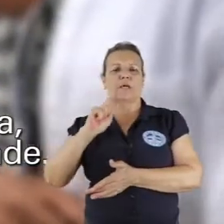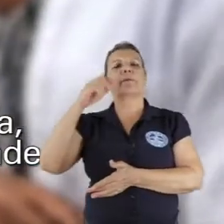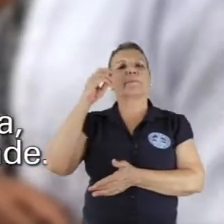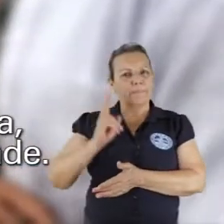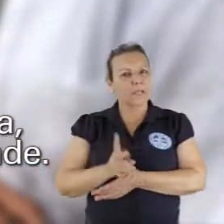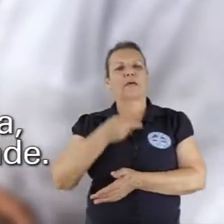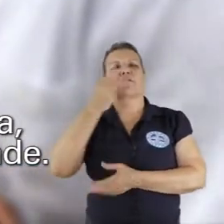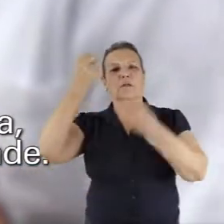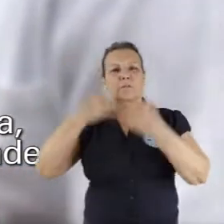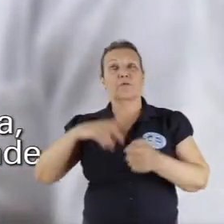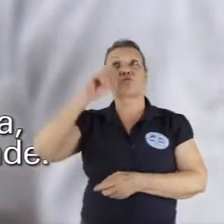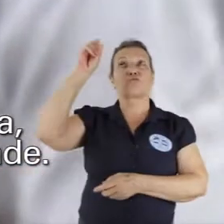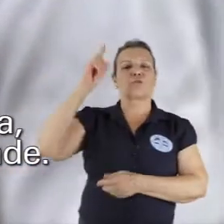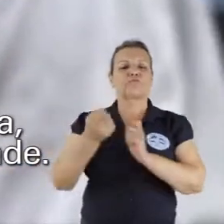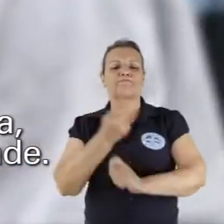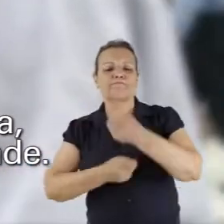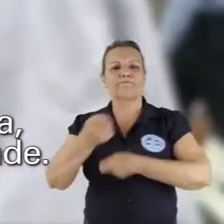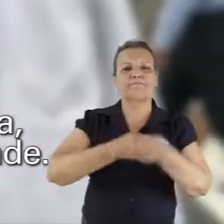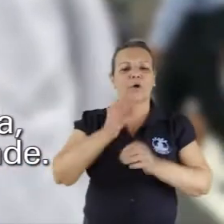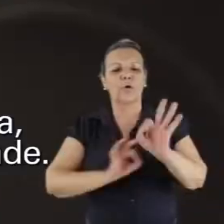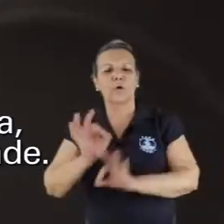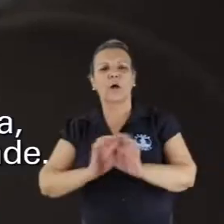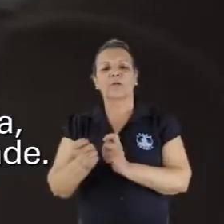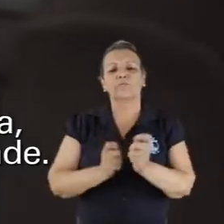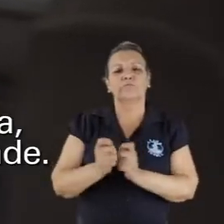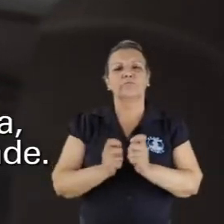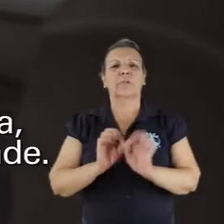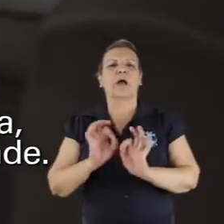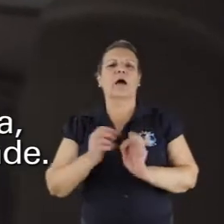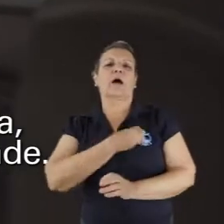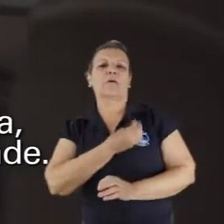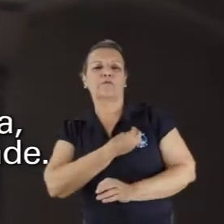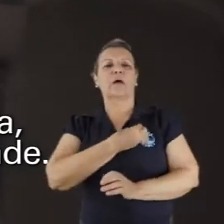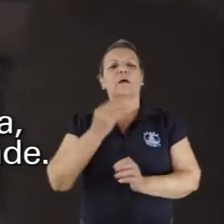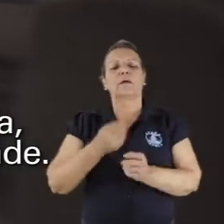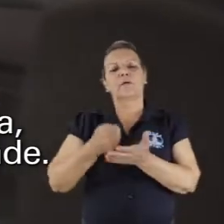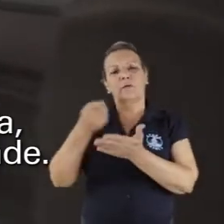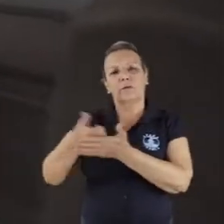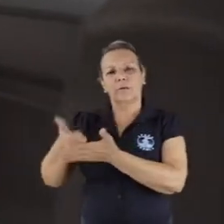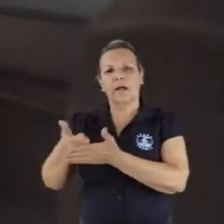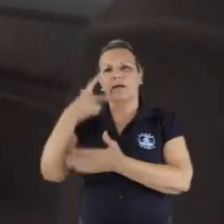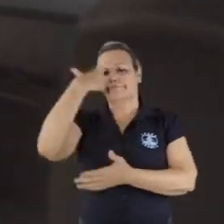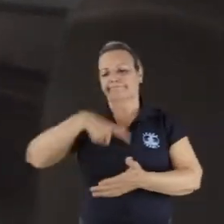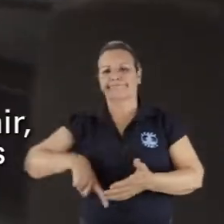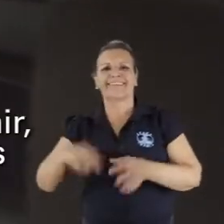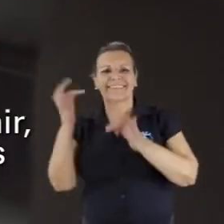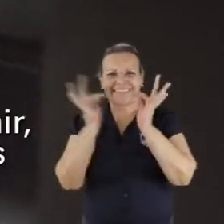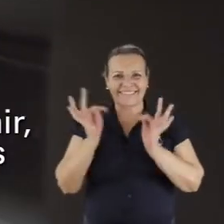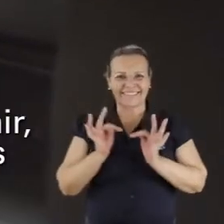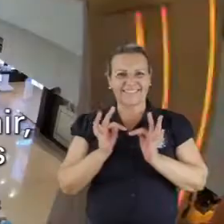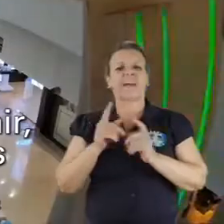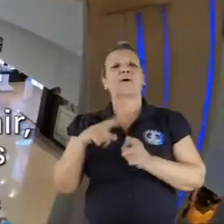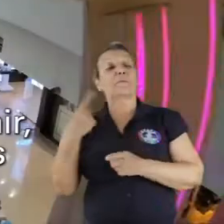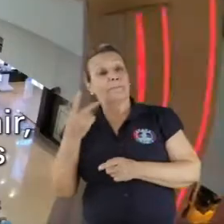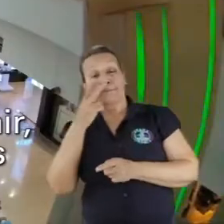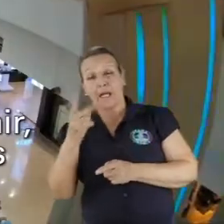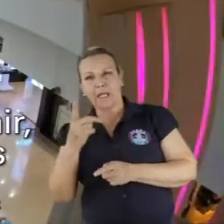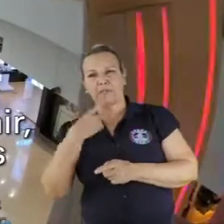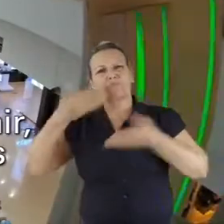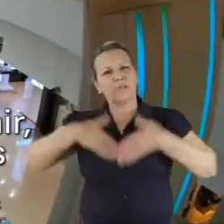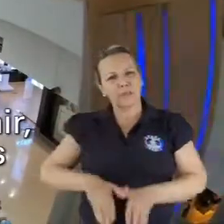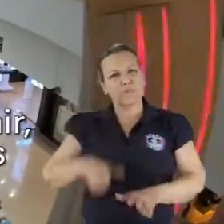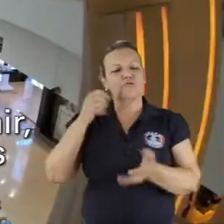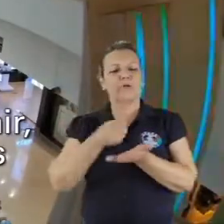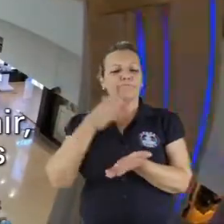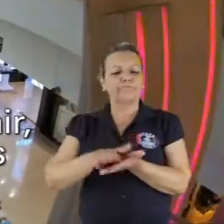Deus Mercado organiza a economia, a vida e financia a aparência de felicidade. Parece que nascemos só para